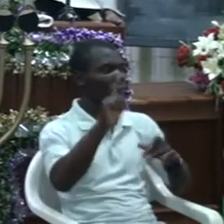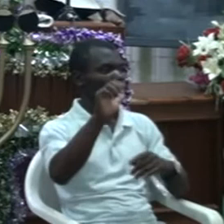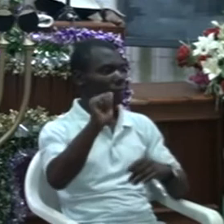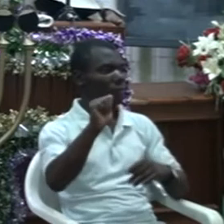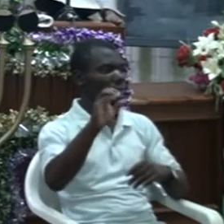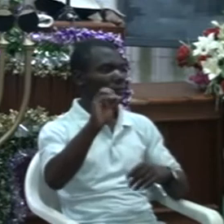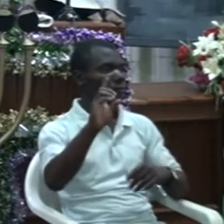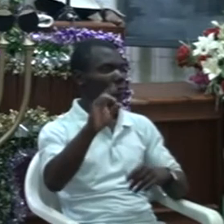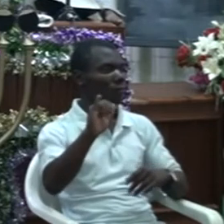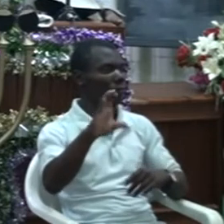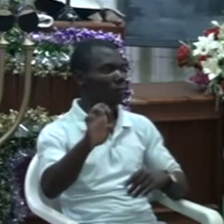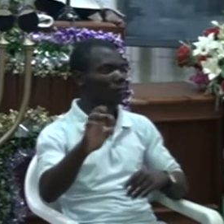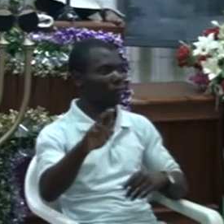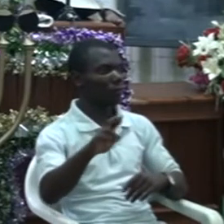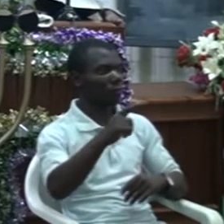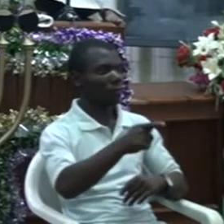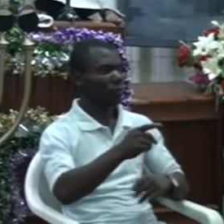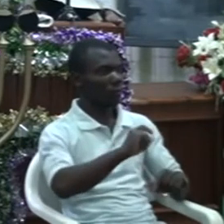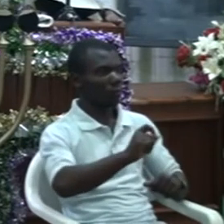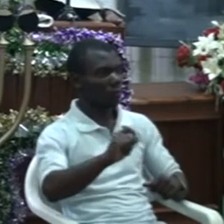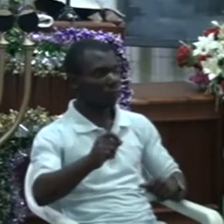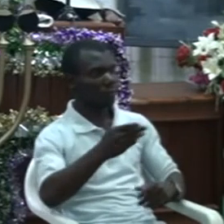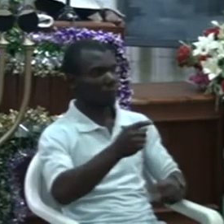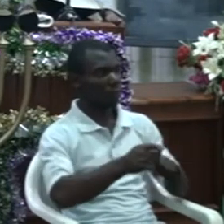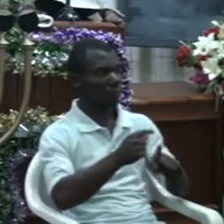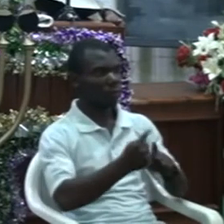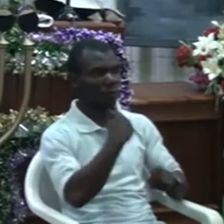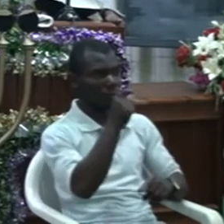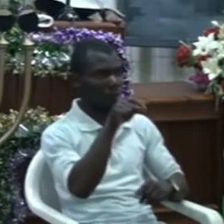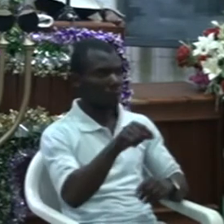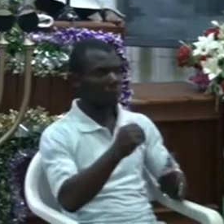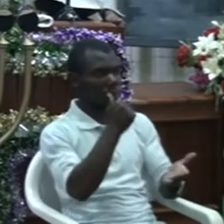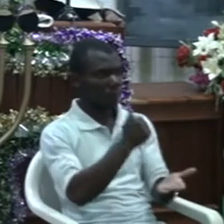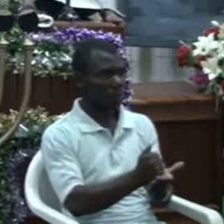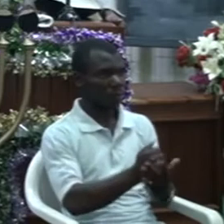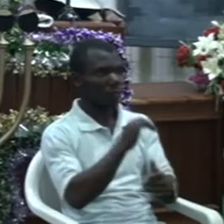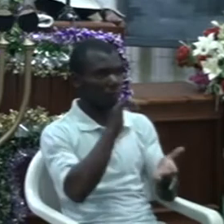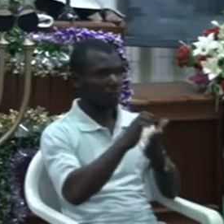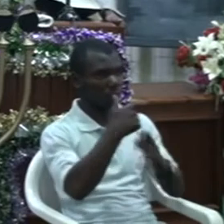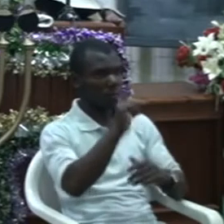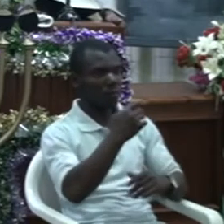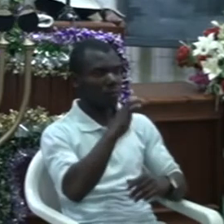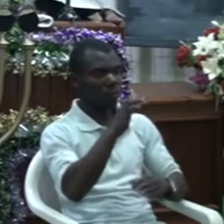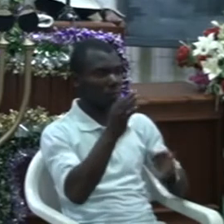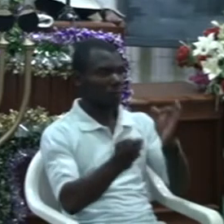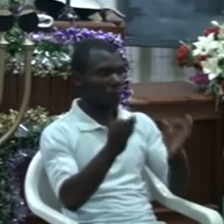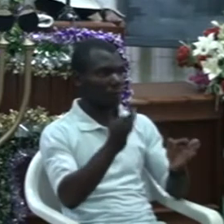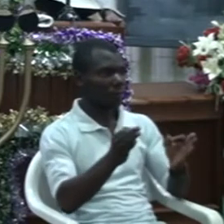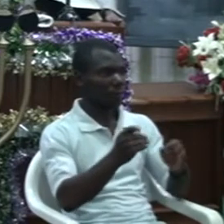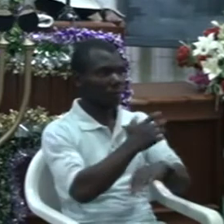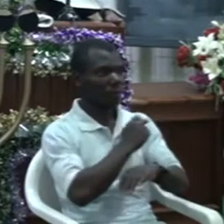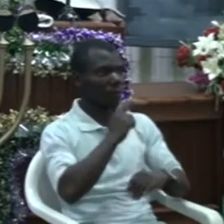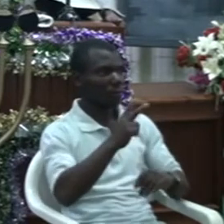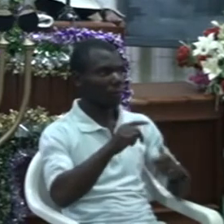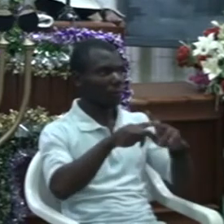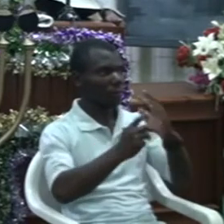Haya Nasemaïe Amina. Aliye mshuhuda mwaminifu na wa kweli, mwanzo wa uviumbe vya